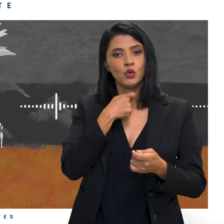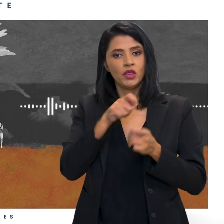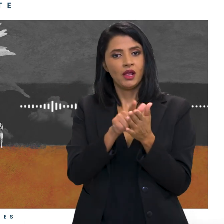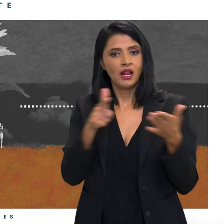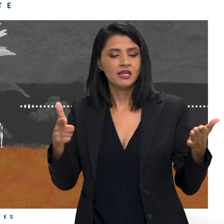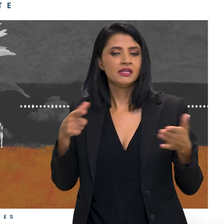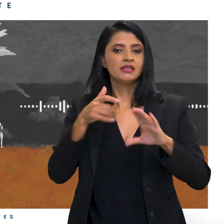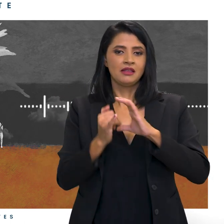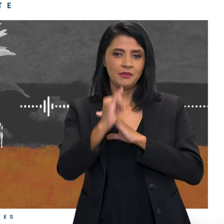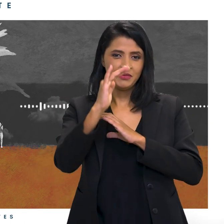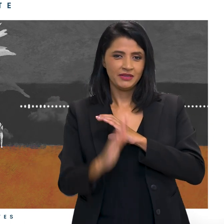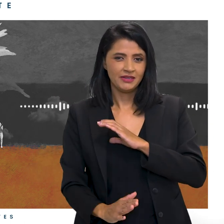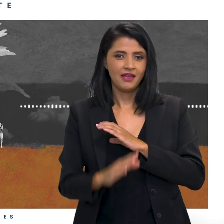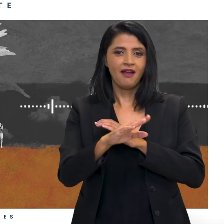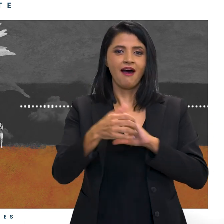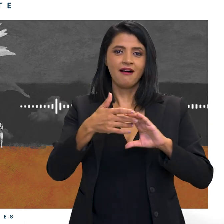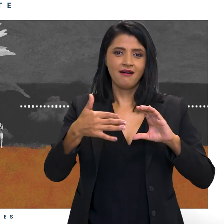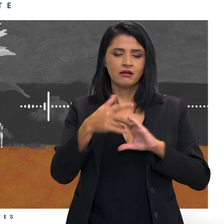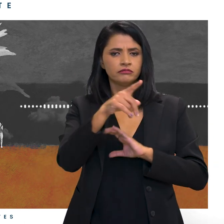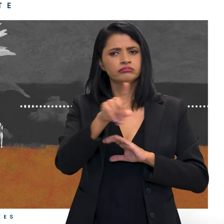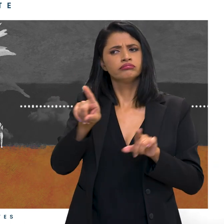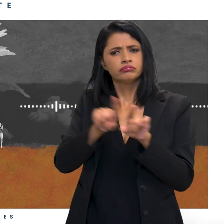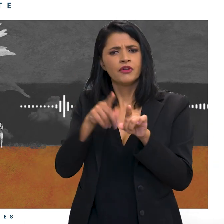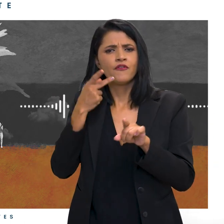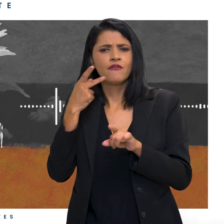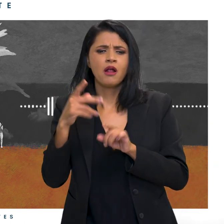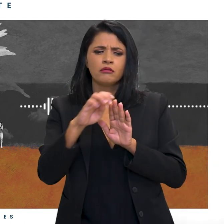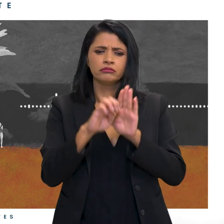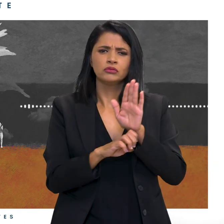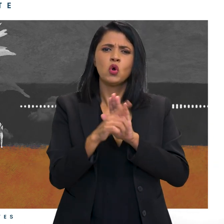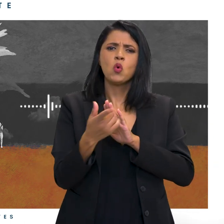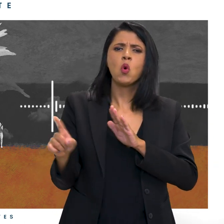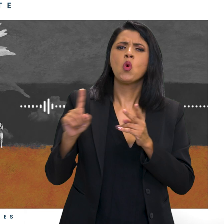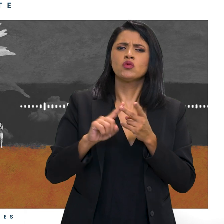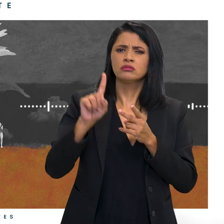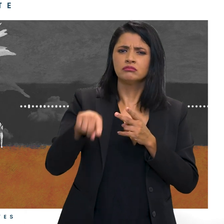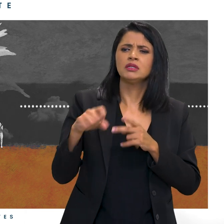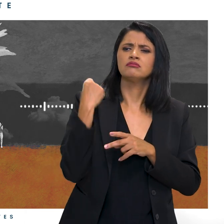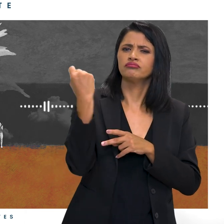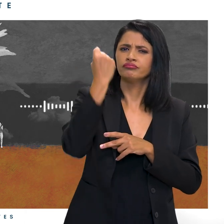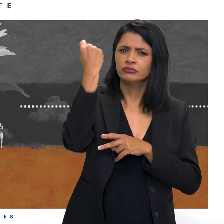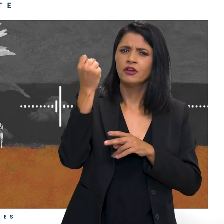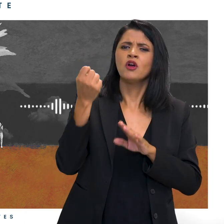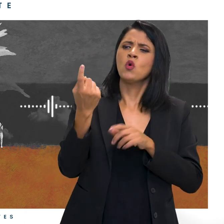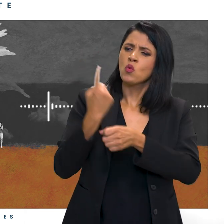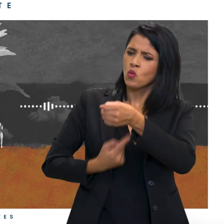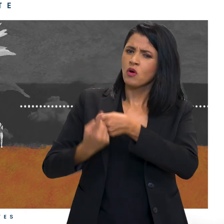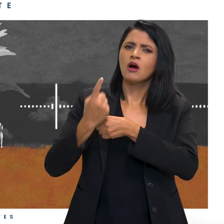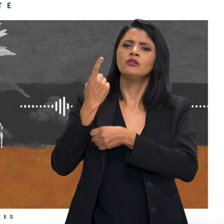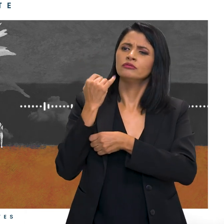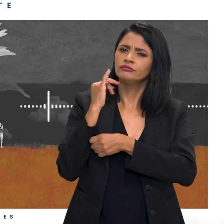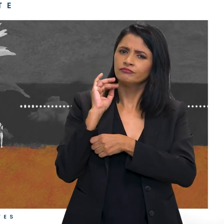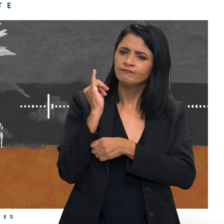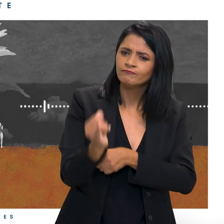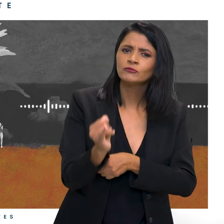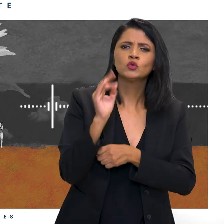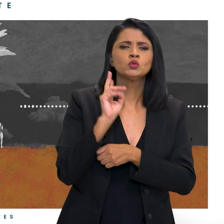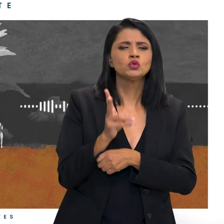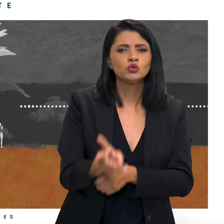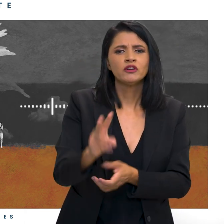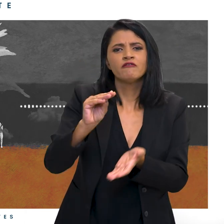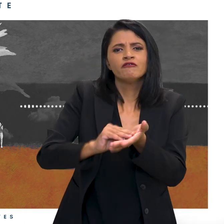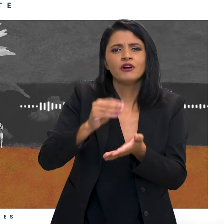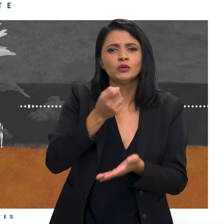em Brasília. Além de destacar o estatuto, ela reclamou de outro problema grave que a gente já tinha trazido há um ano e